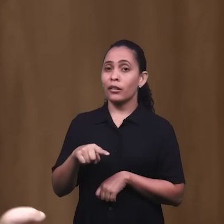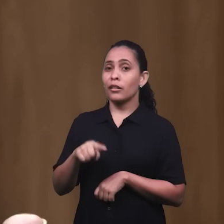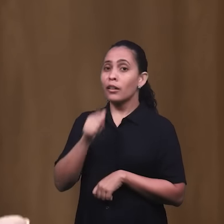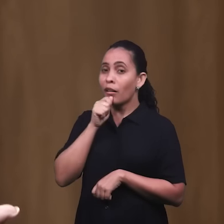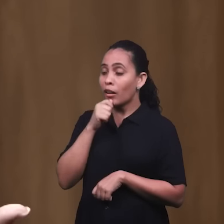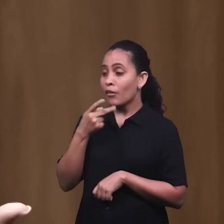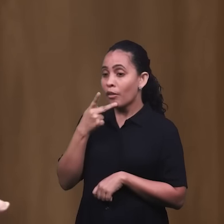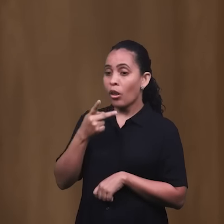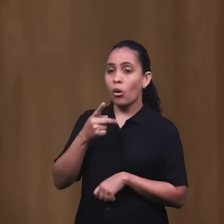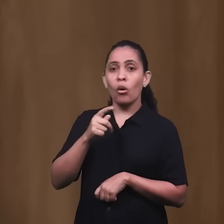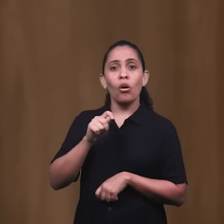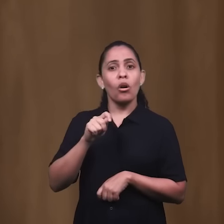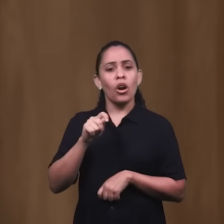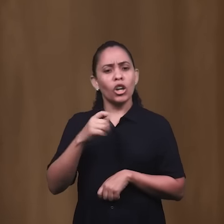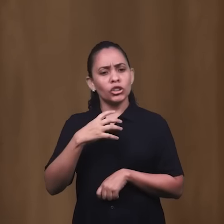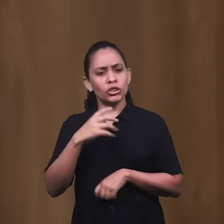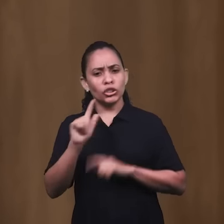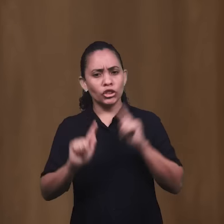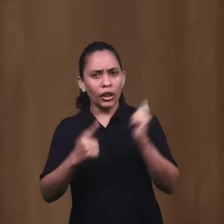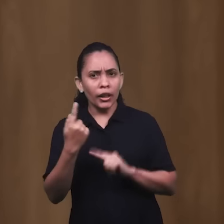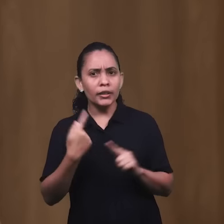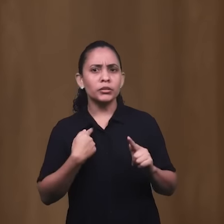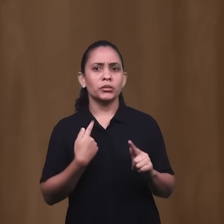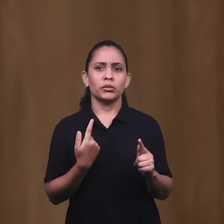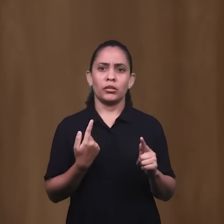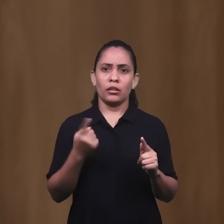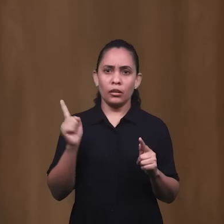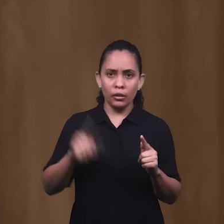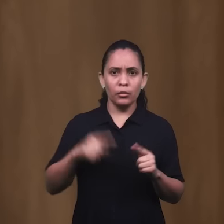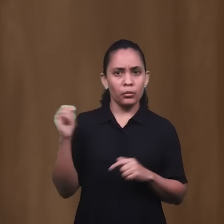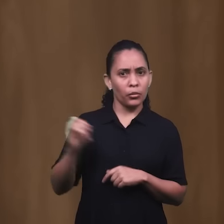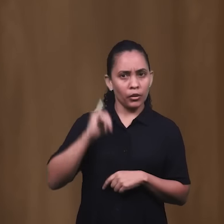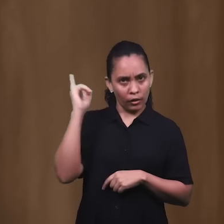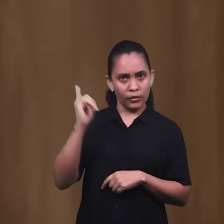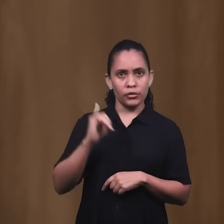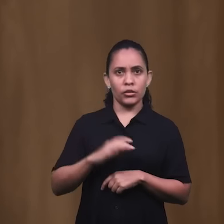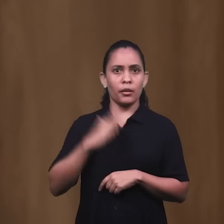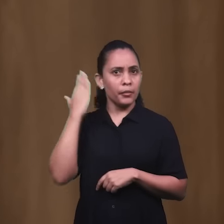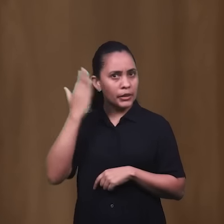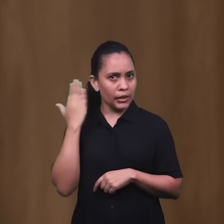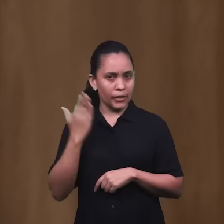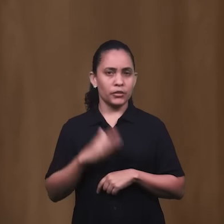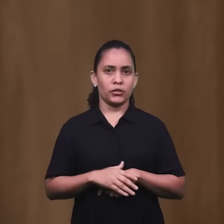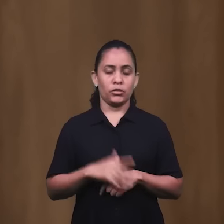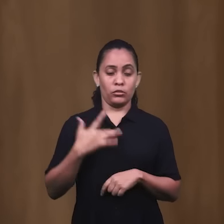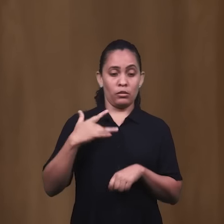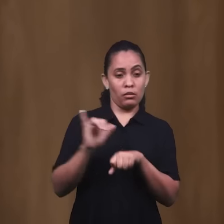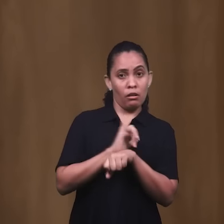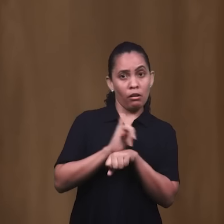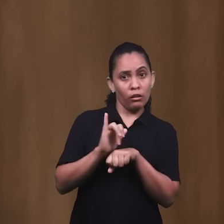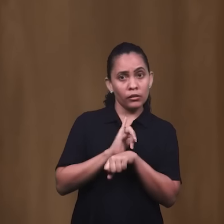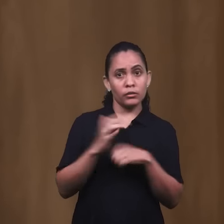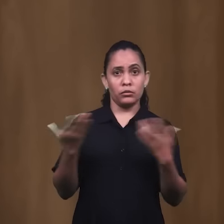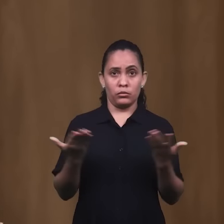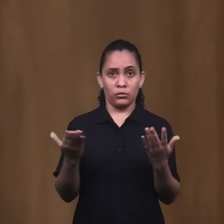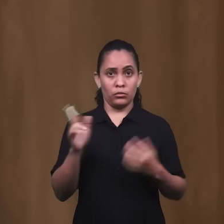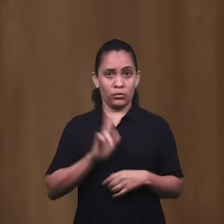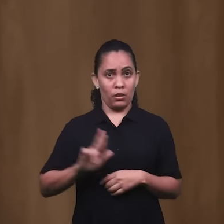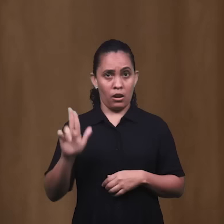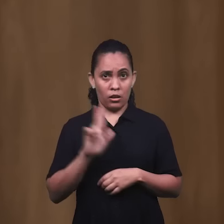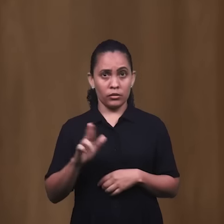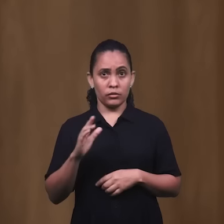falou, é gesto, é mímica. O importante é a gente passar a mensagem. Hoje a gente tem os recursos aí na mídia, né?